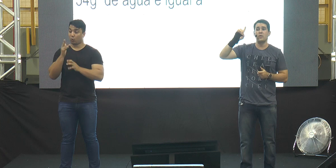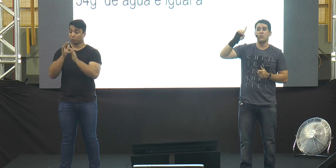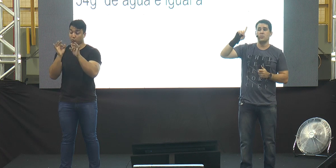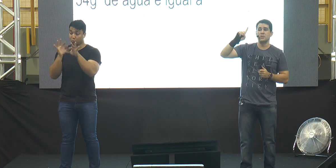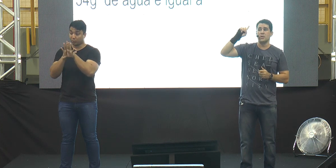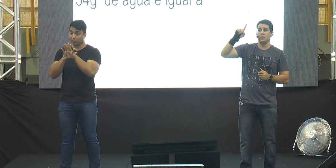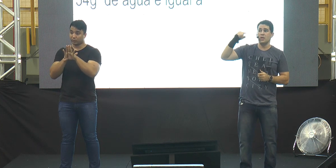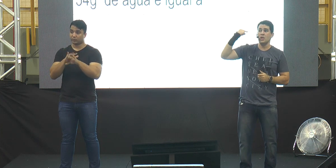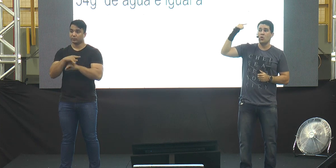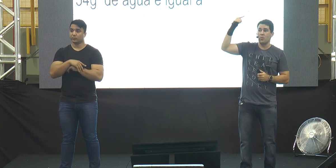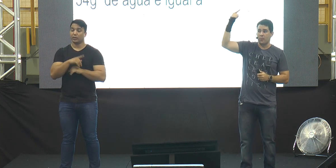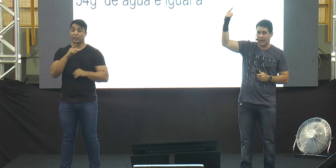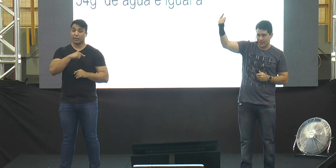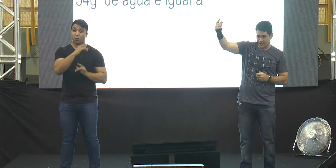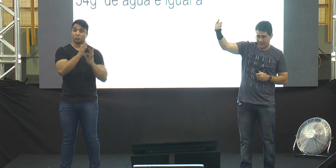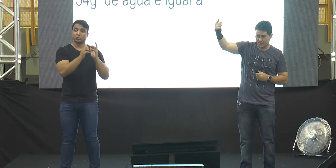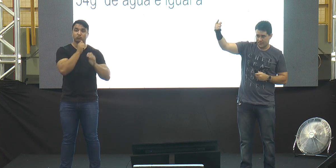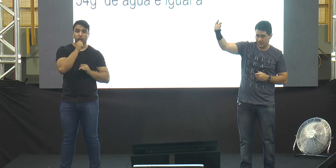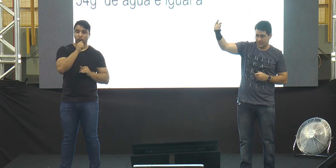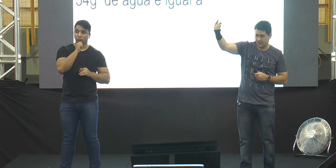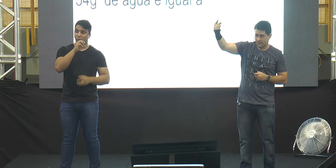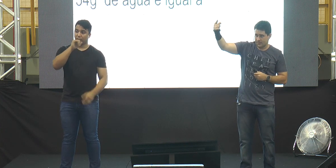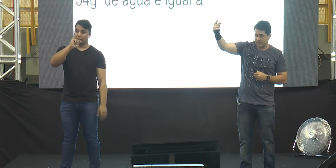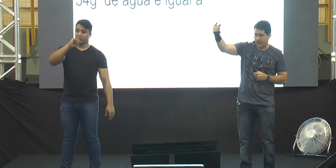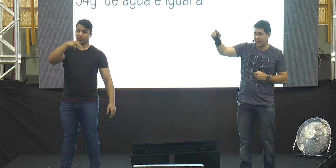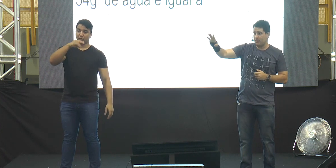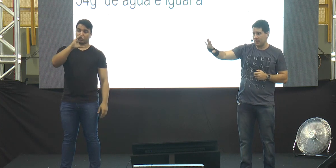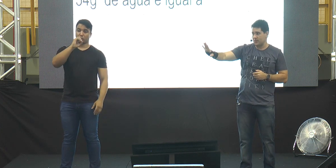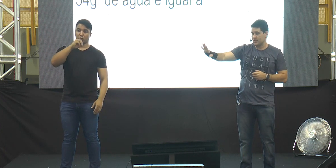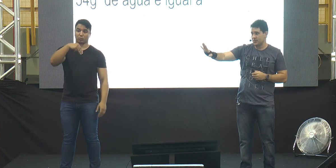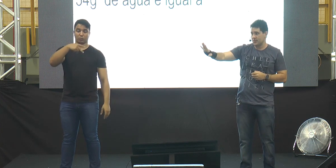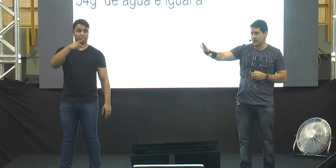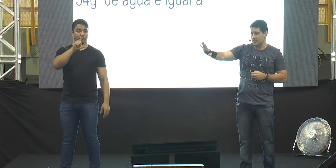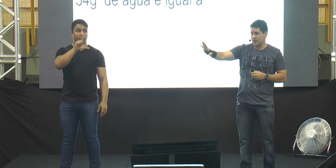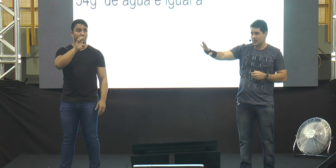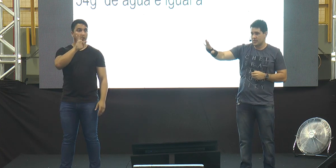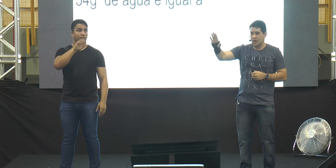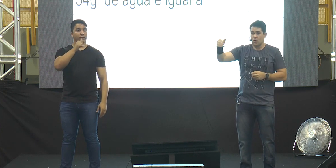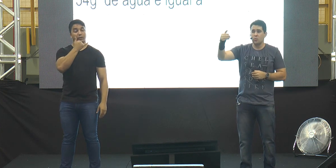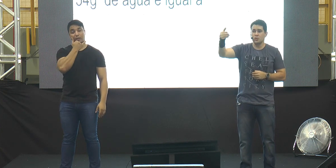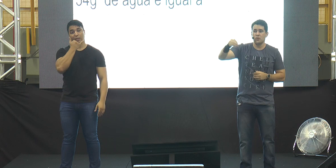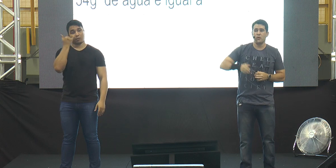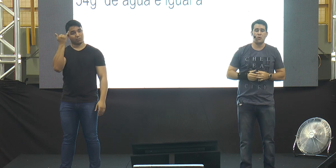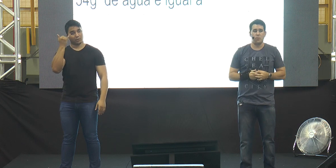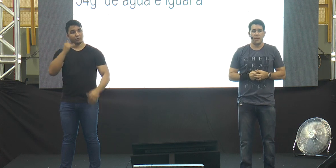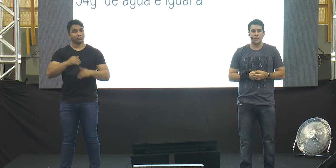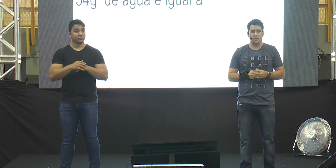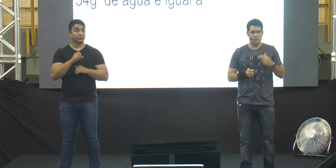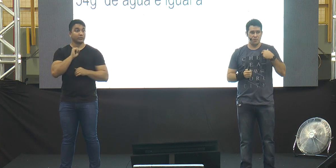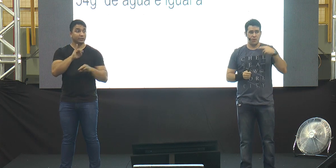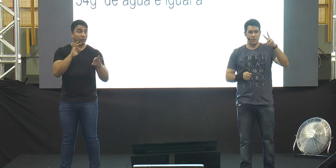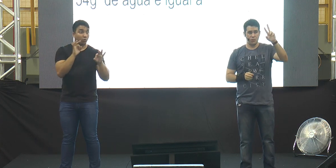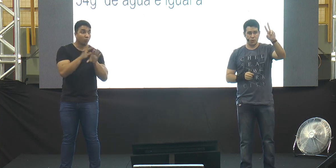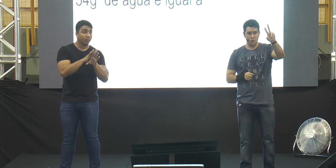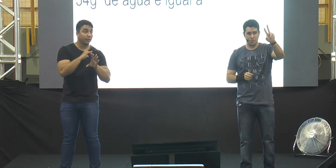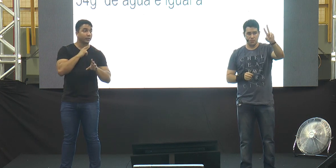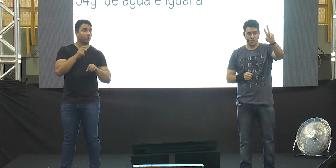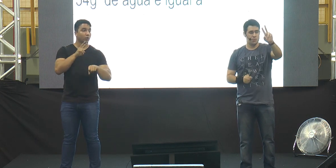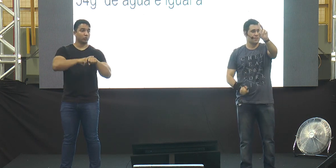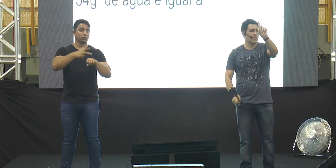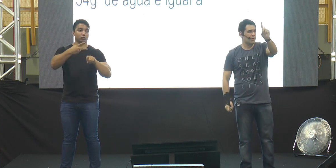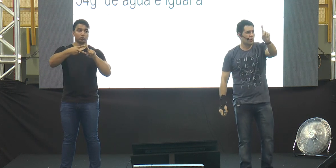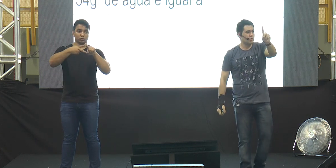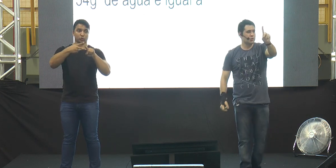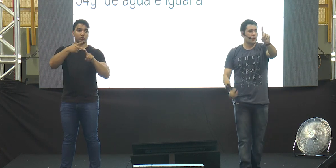Quando eu falo combustão incompleta, aí depende. Se a combustão for incompleta, você pode ter 2